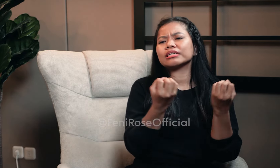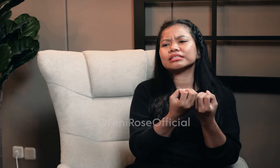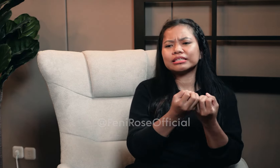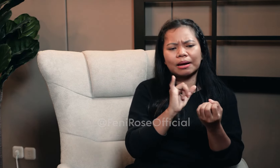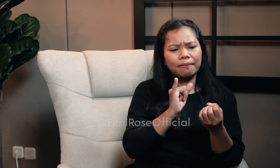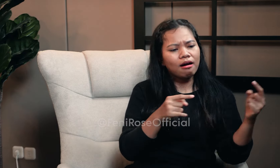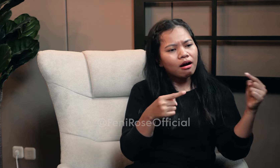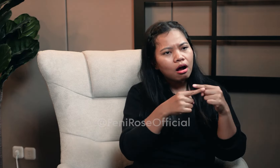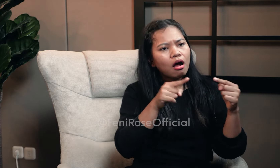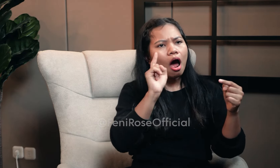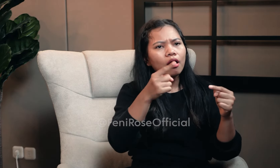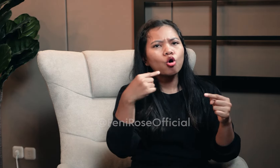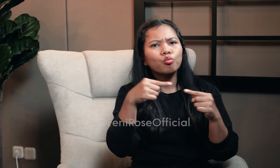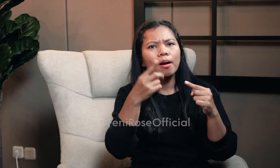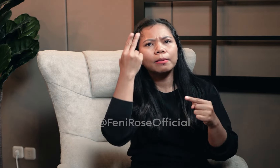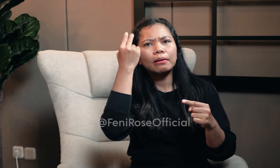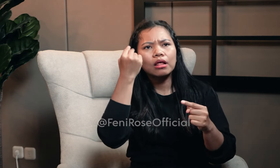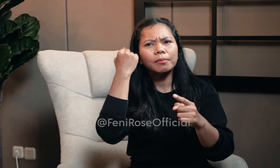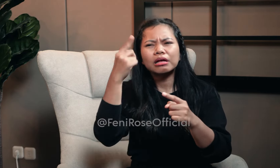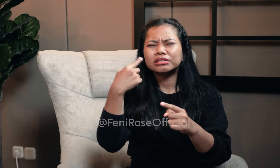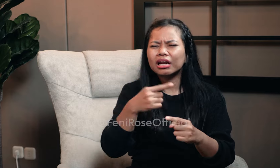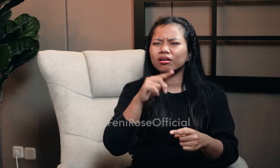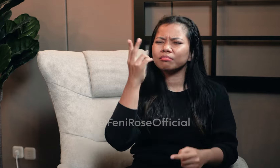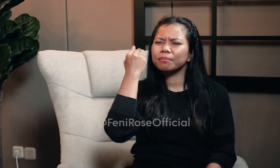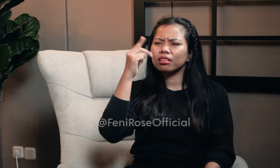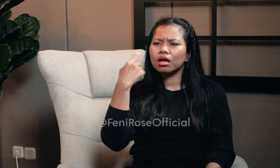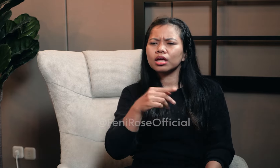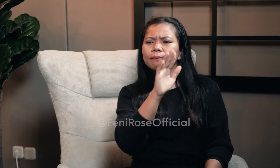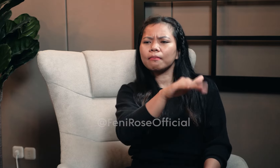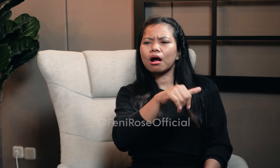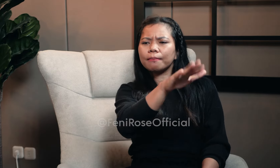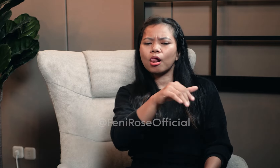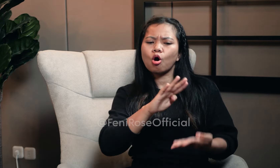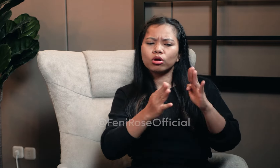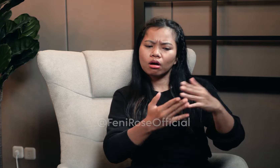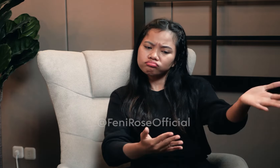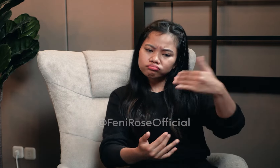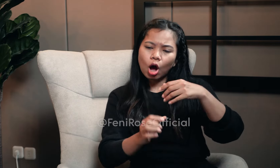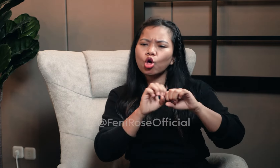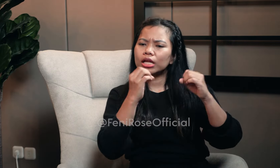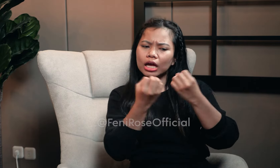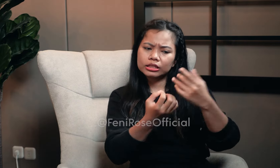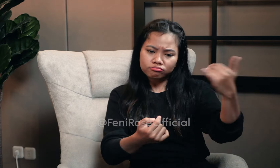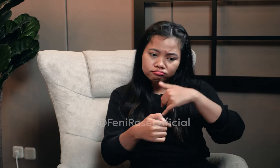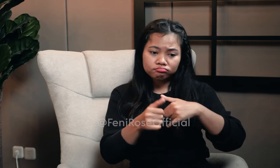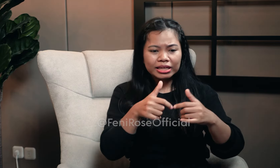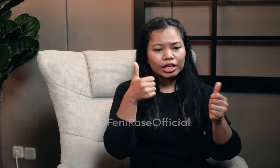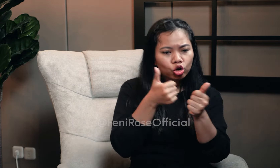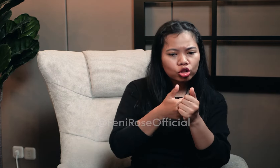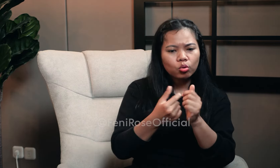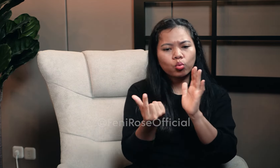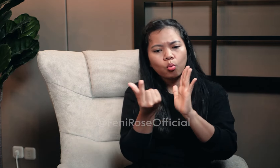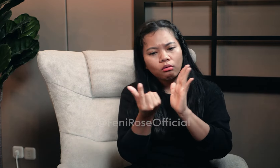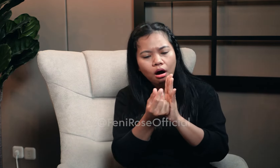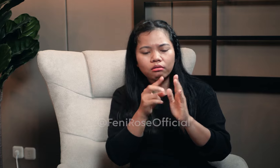otomatis ee ya organisasi sih Mbak pemerintahan kayak gitu He kadang beberapa pemerintahan Panggil komunitas untuk